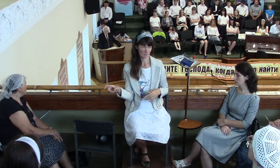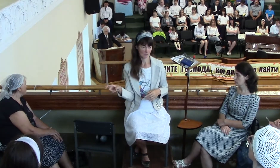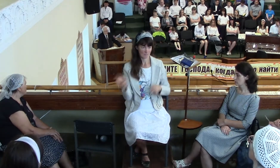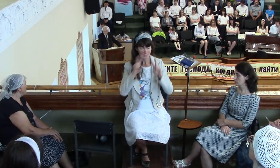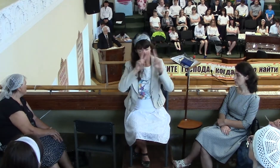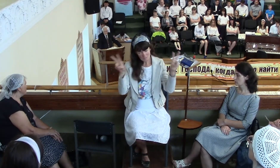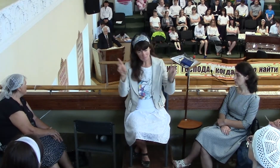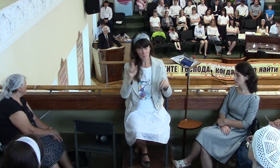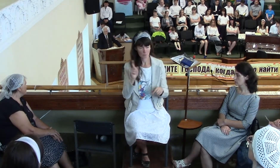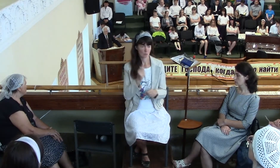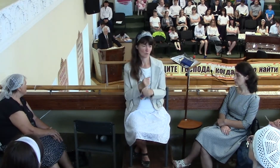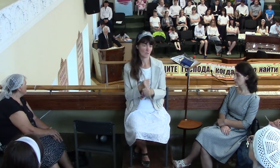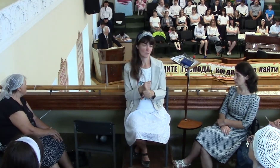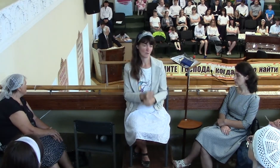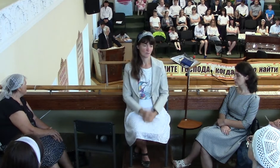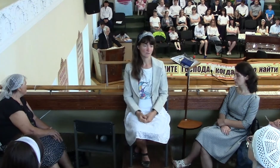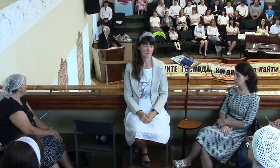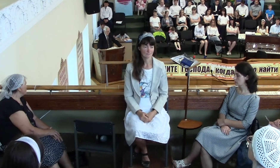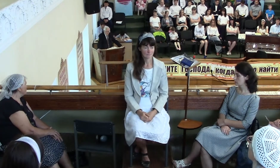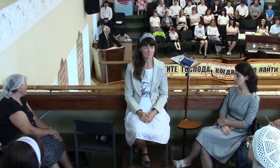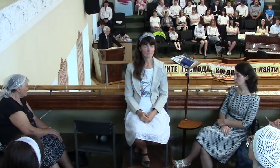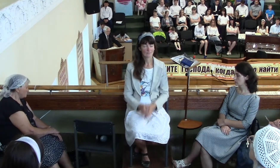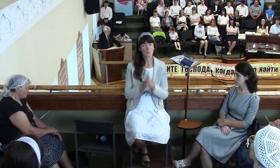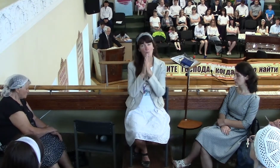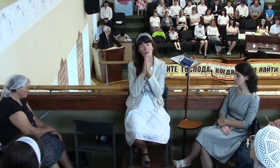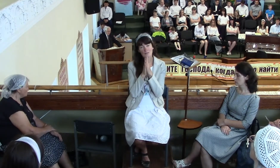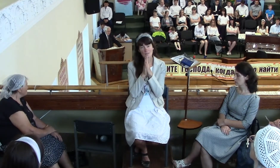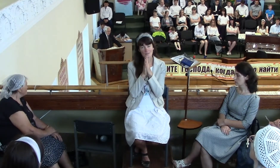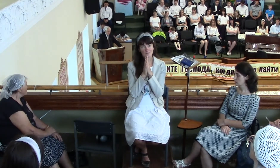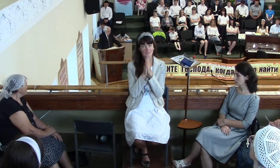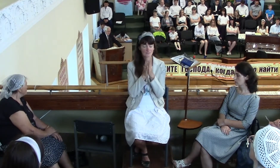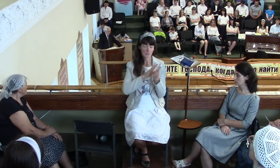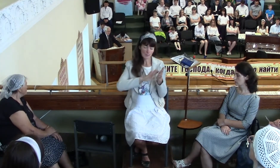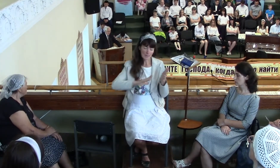И он просил: прости им, ибо не знают, что делать.